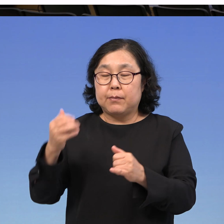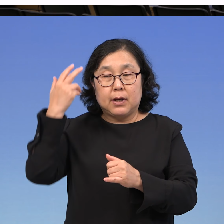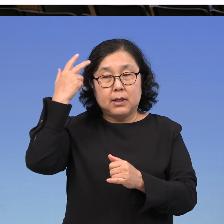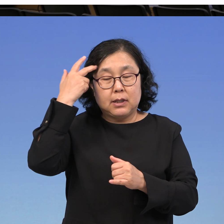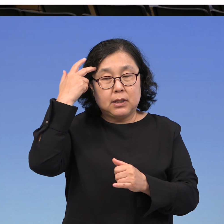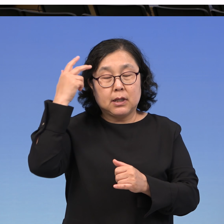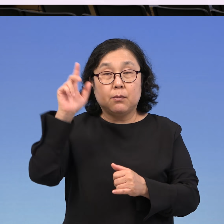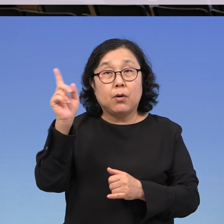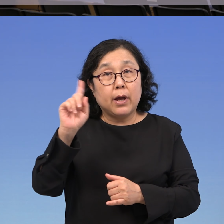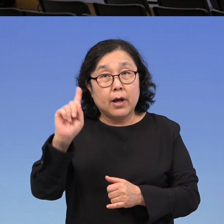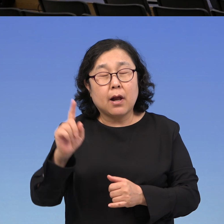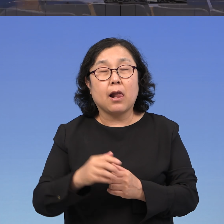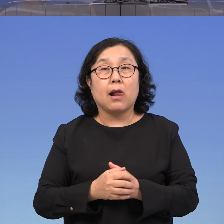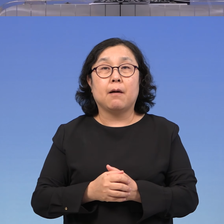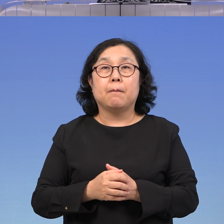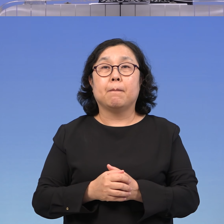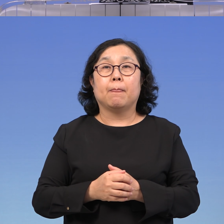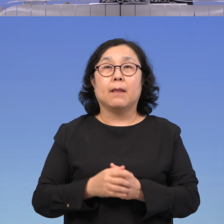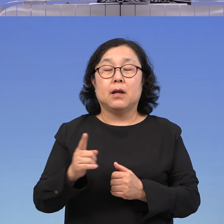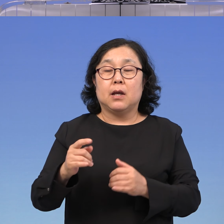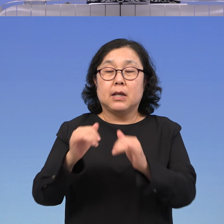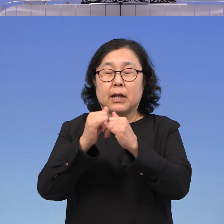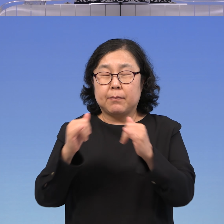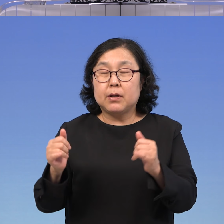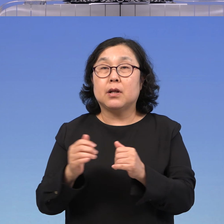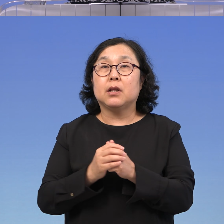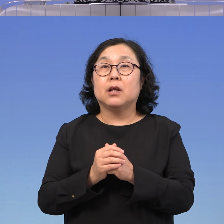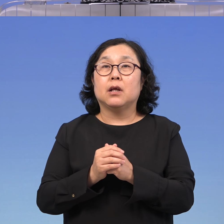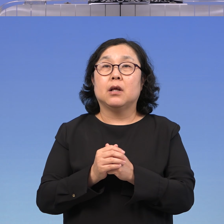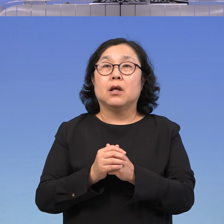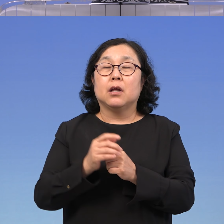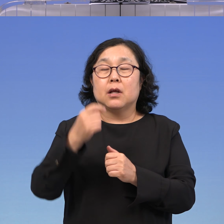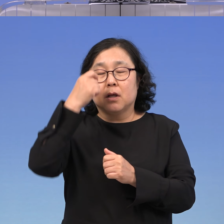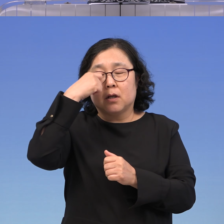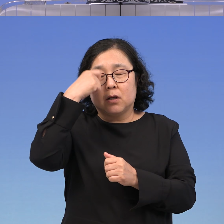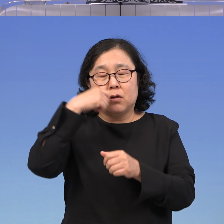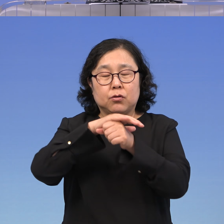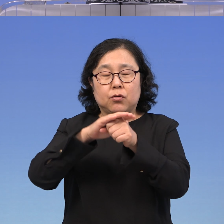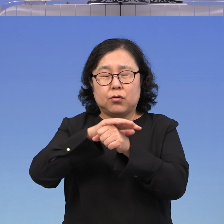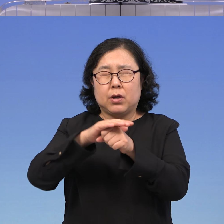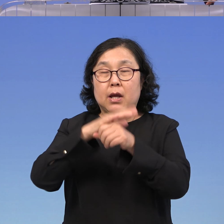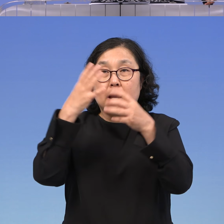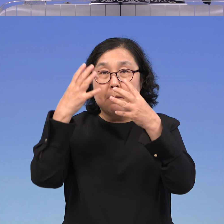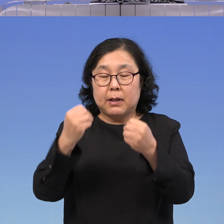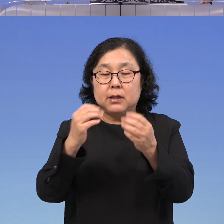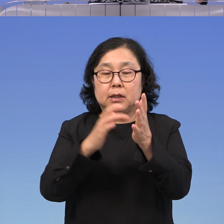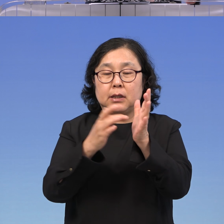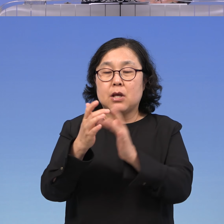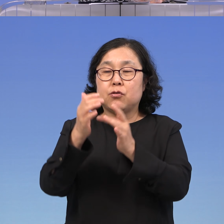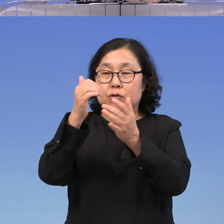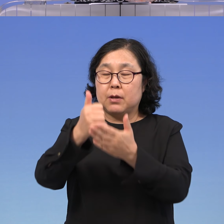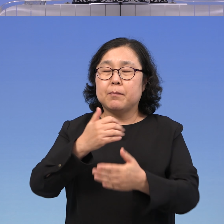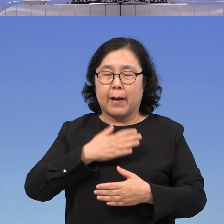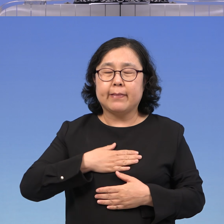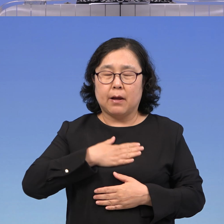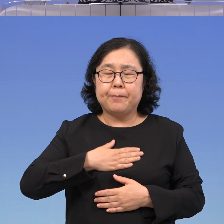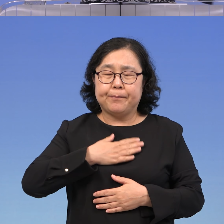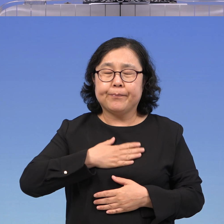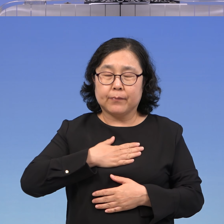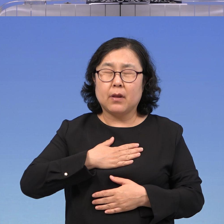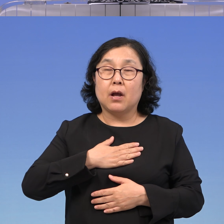갖고 있는 지식이 뭡니까 이 사람들이 갖고 있는 지식은 이렇게 금 유리 많으신 예수님 을 우리가 안다 이